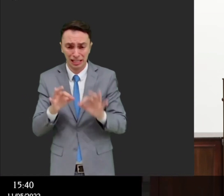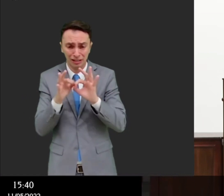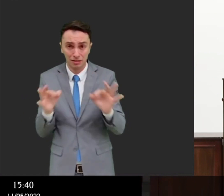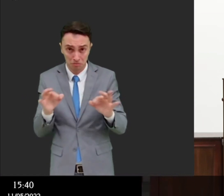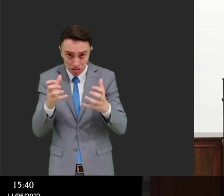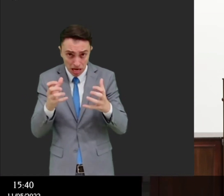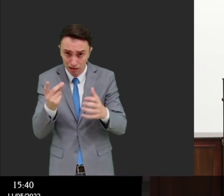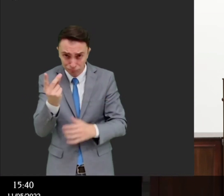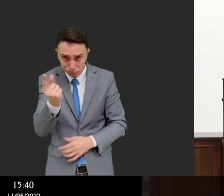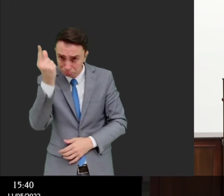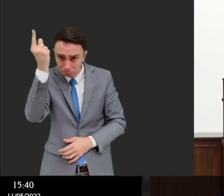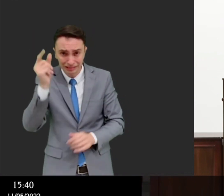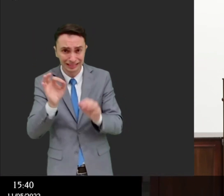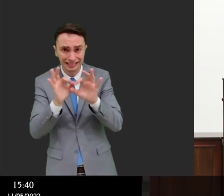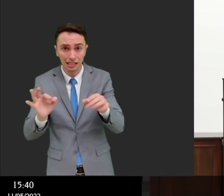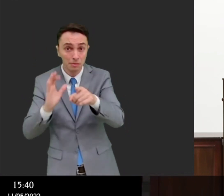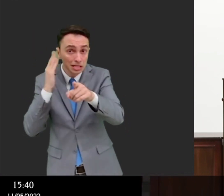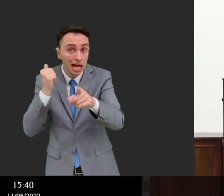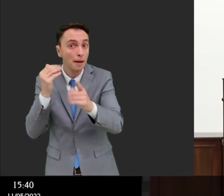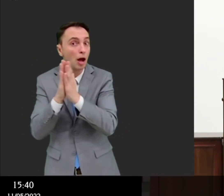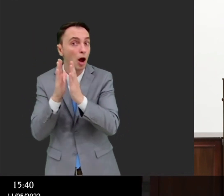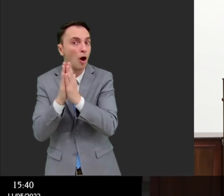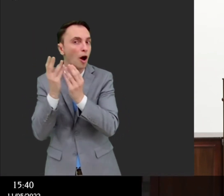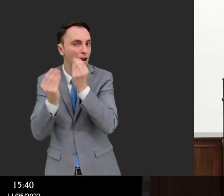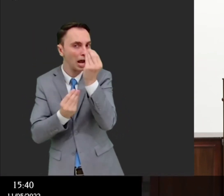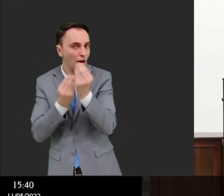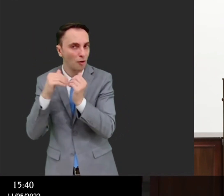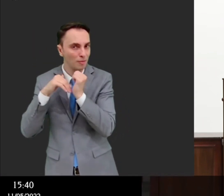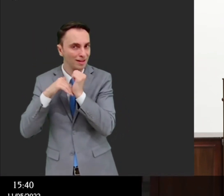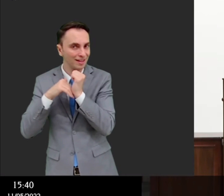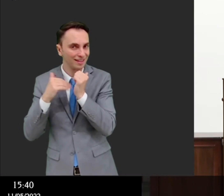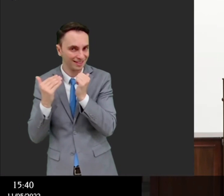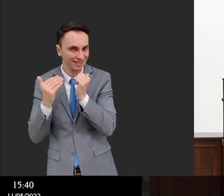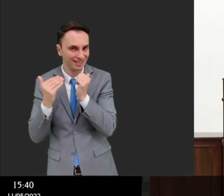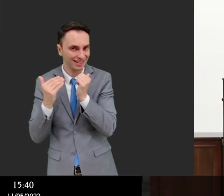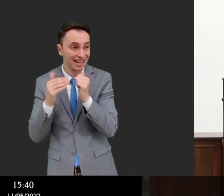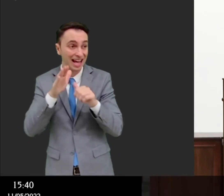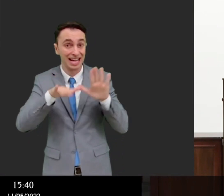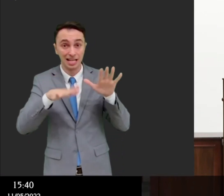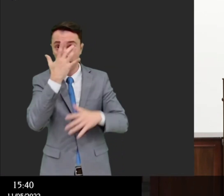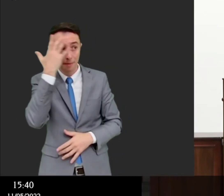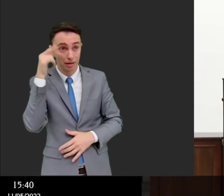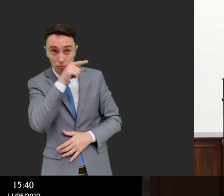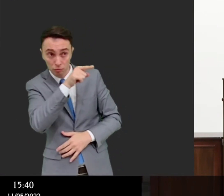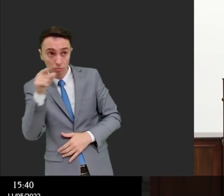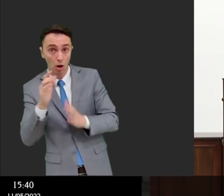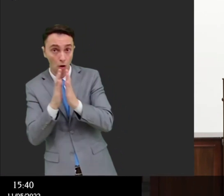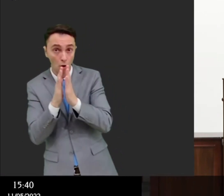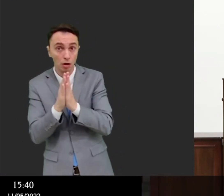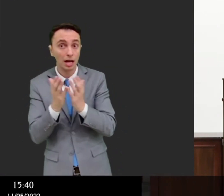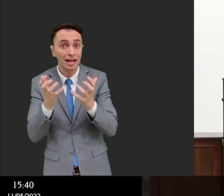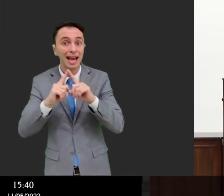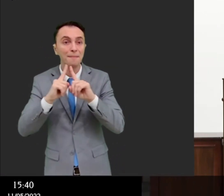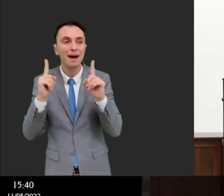mão. Sabe como é que faz para orar? Tem muitos aqui que querem orar, mas não tem franqueza.